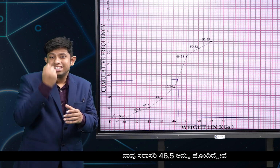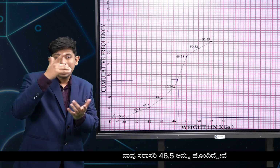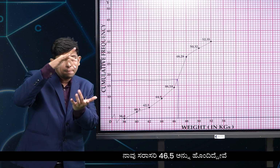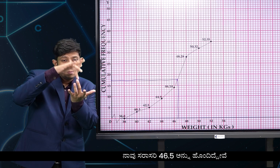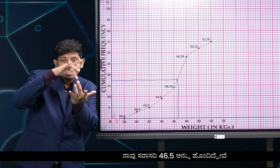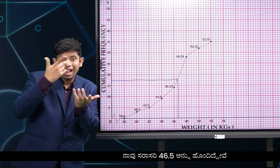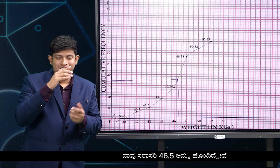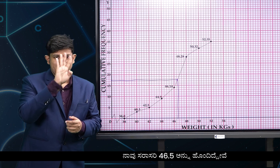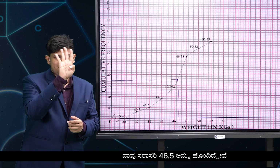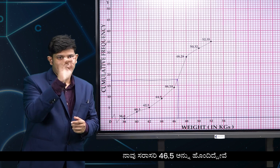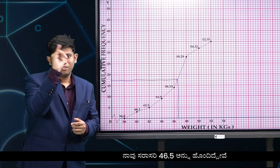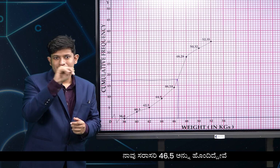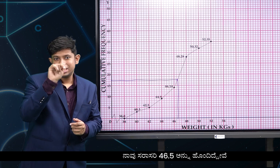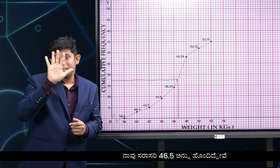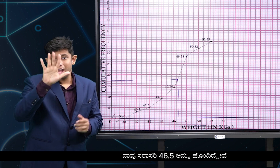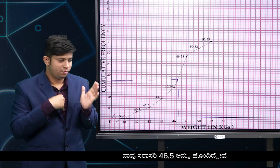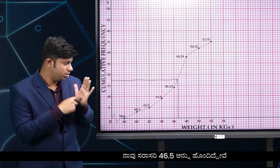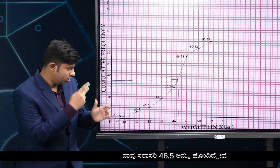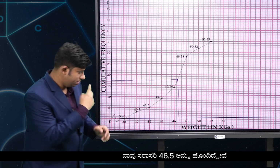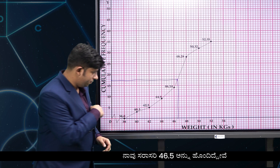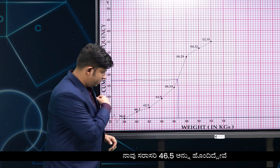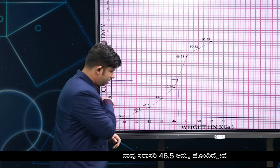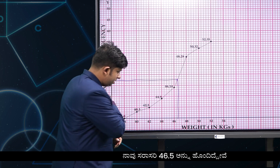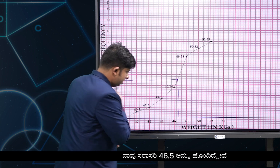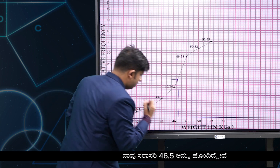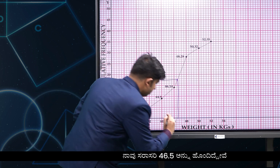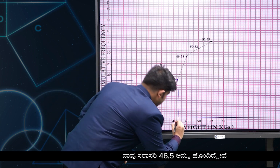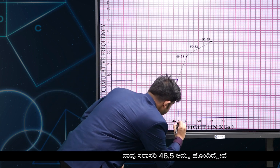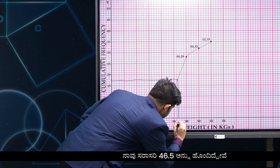ನಾವು ಸರಾಸರಿ 46.5 ಹೊಂದಿದ್ದೇವೆ.